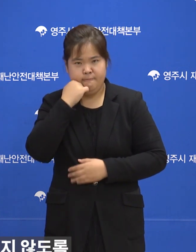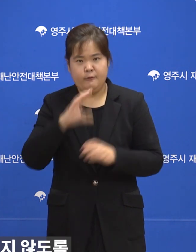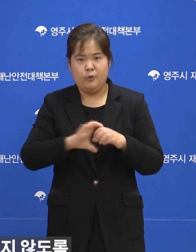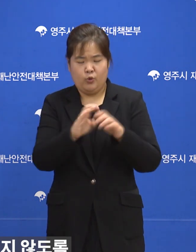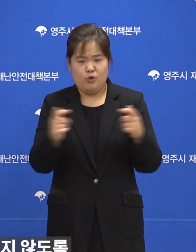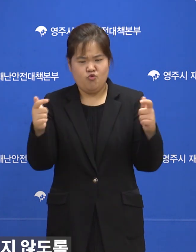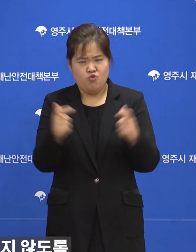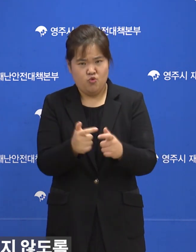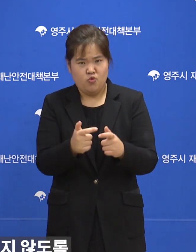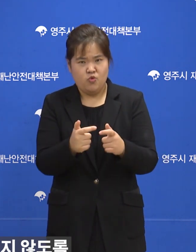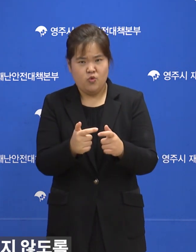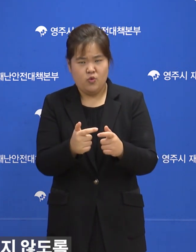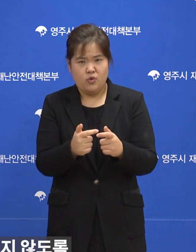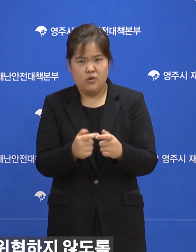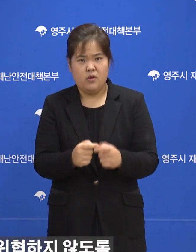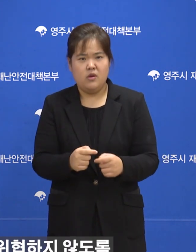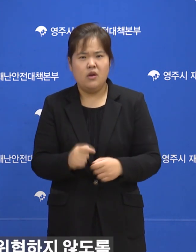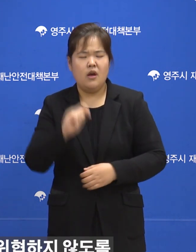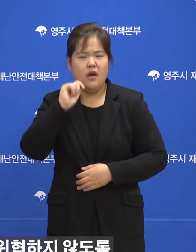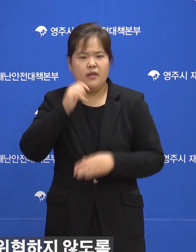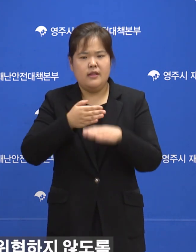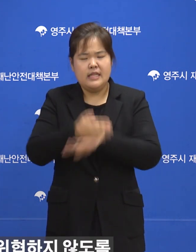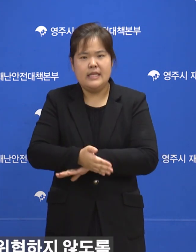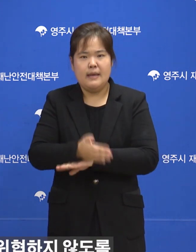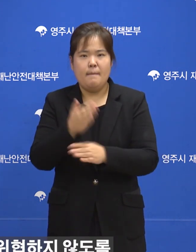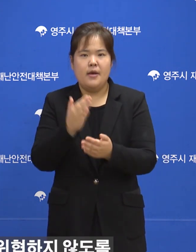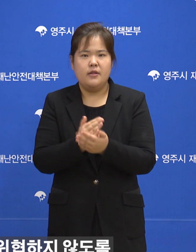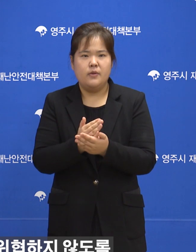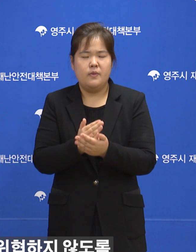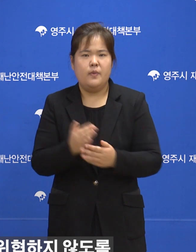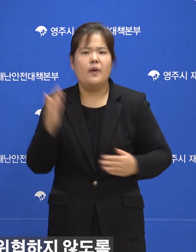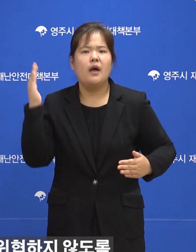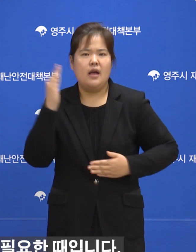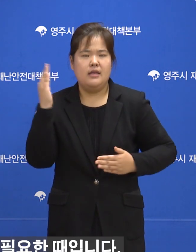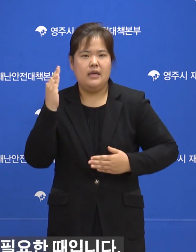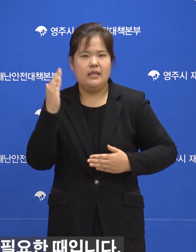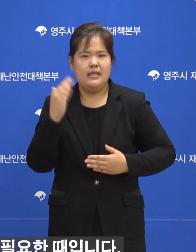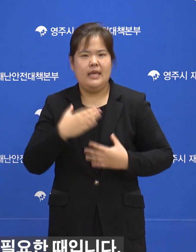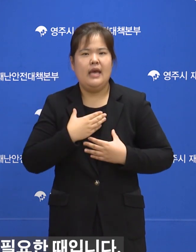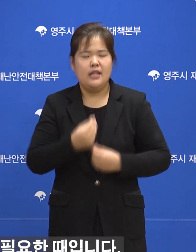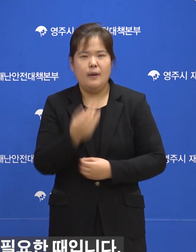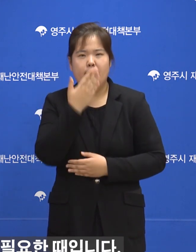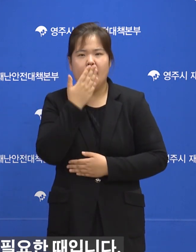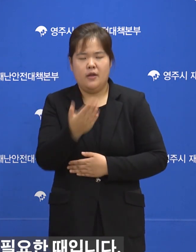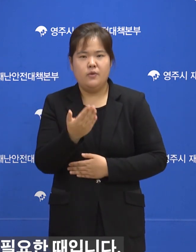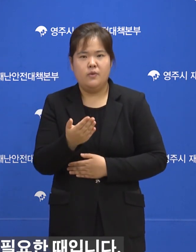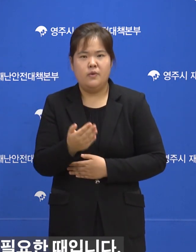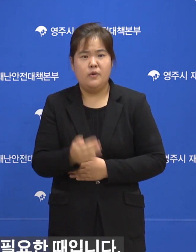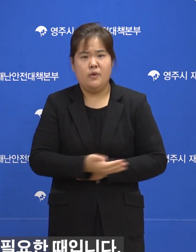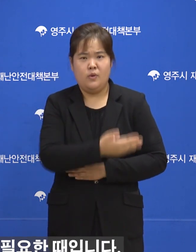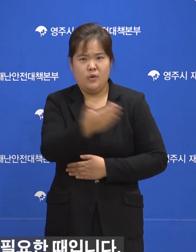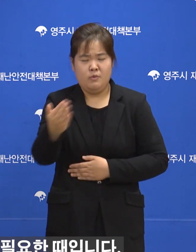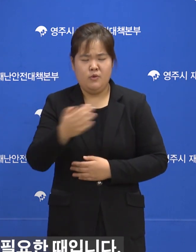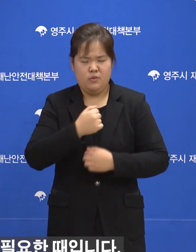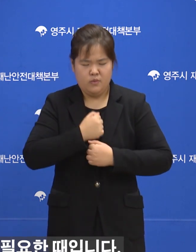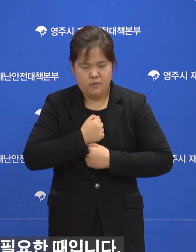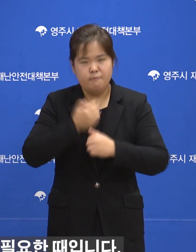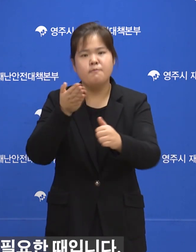더 늦어지지 않도록 우리 아이들의 안전을 위협하지 않도록 모두의 노력과 경각심이 필요한